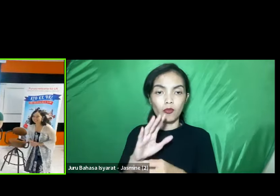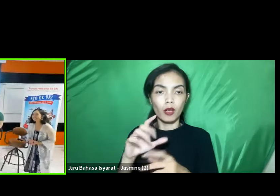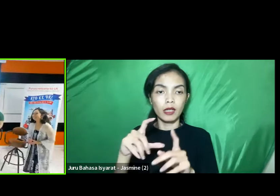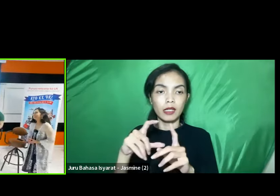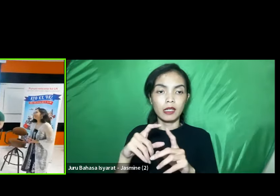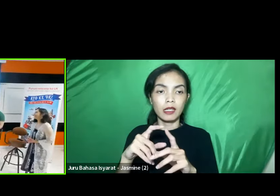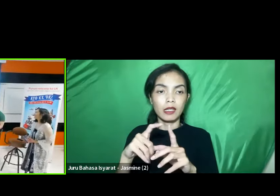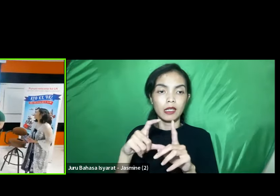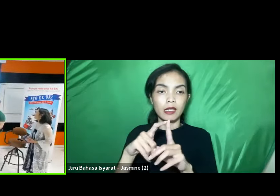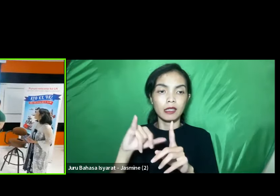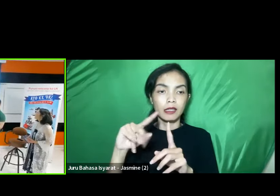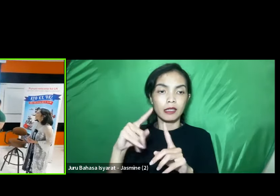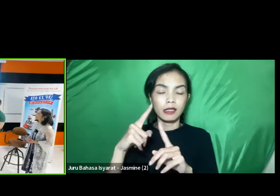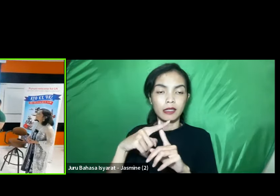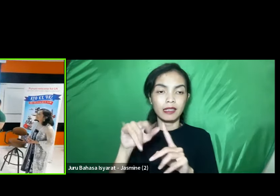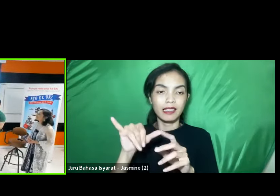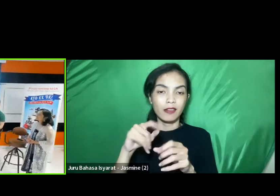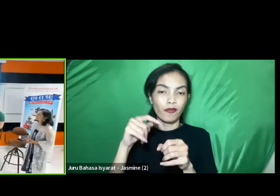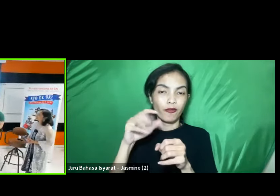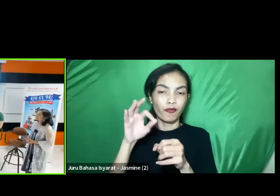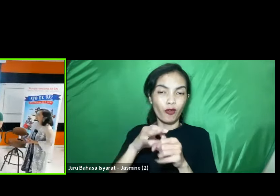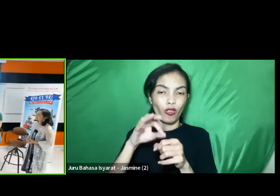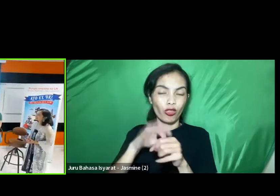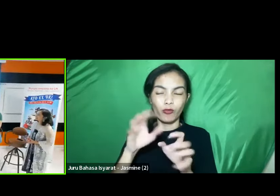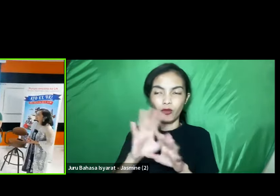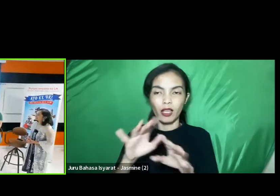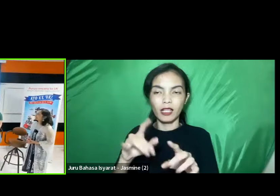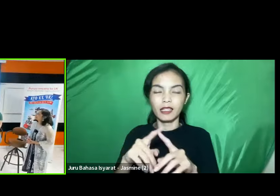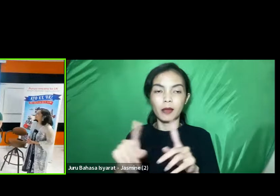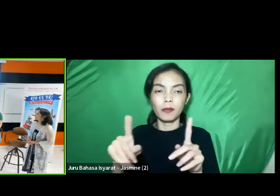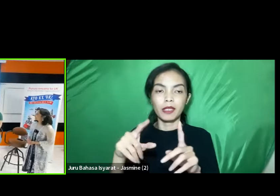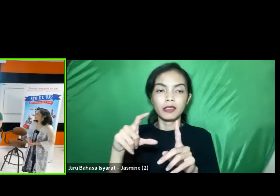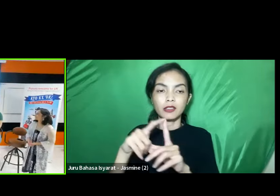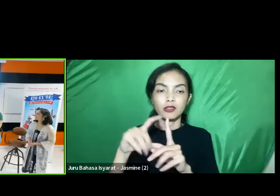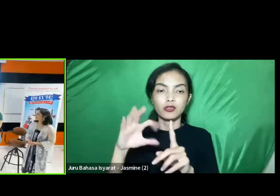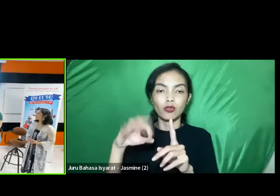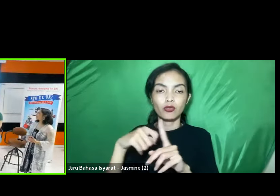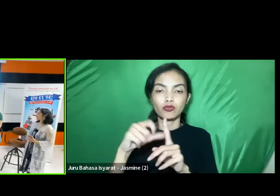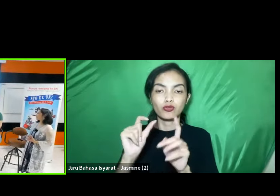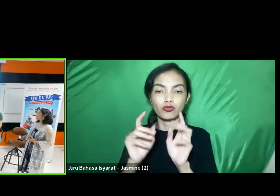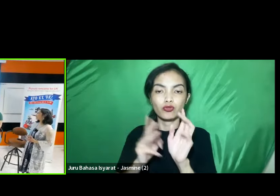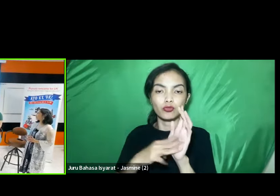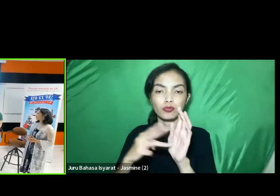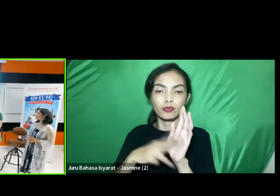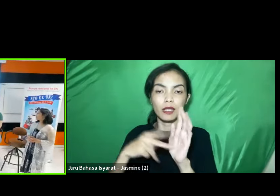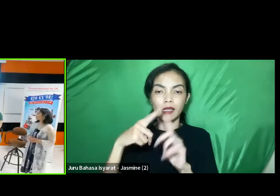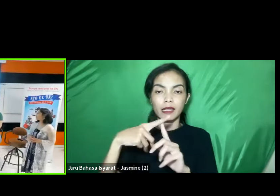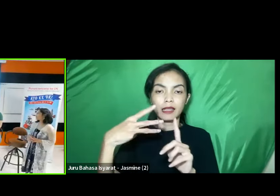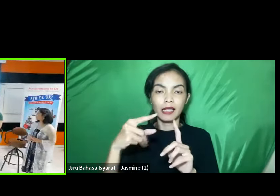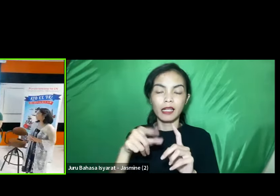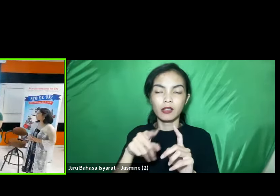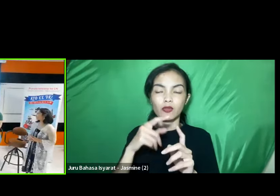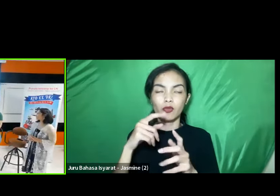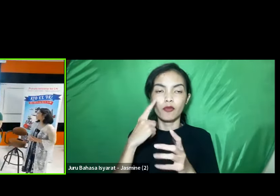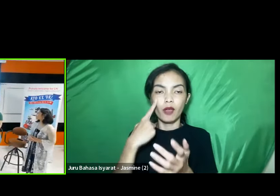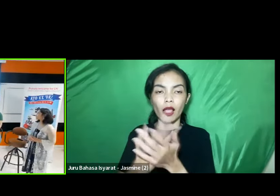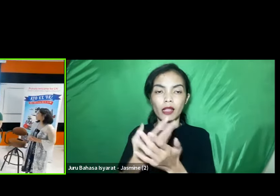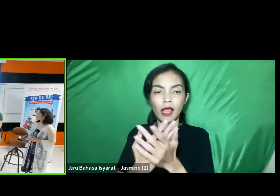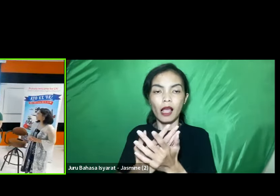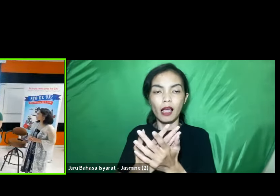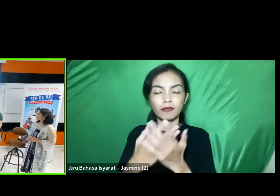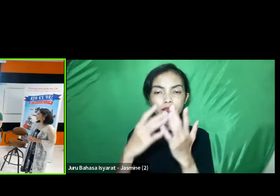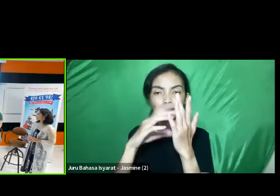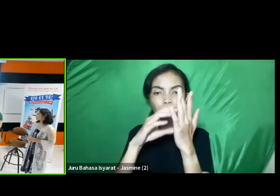ya tapi apapun itu dokumenter adalahkah menuliskan fakta ya tapi bagai gambar